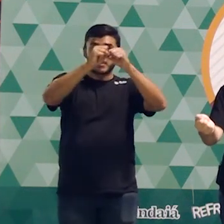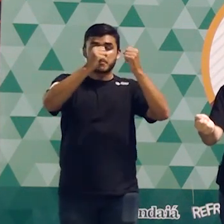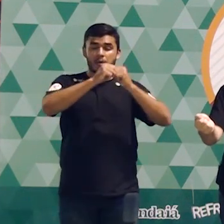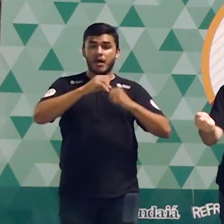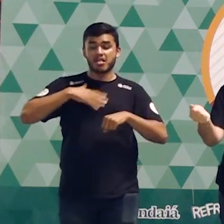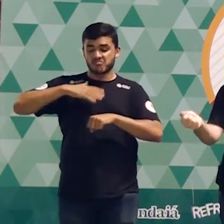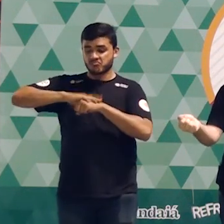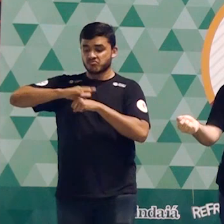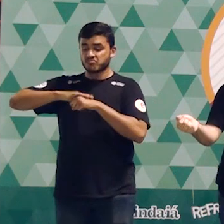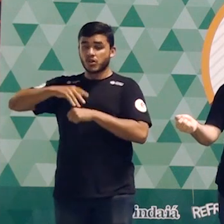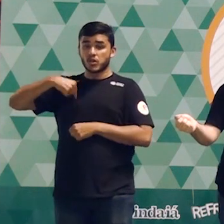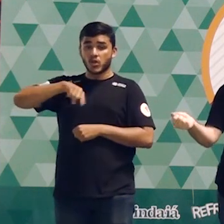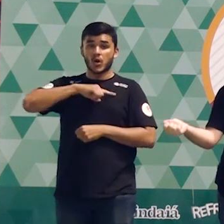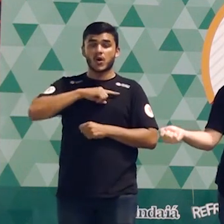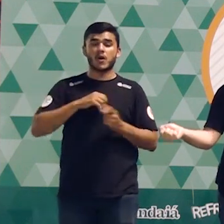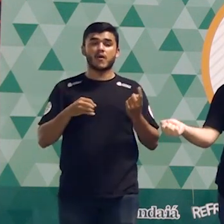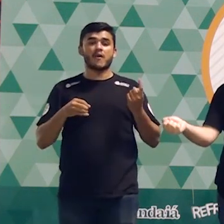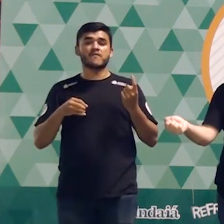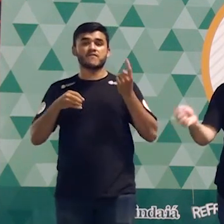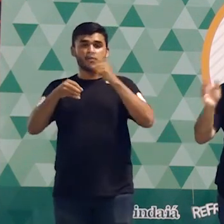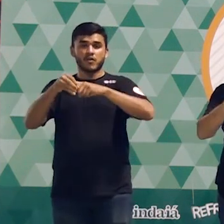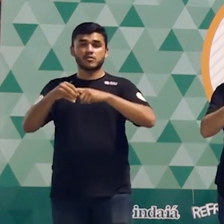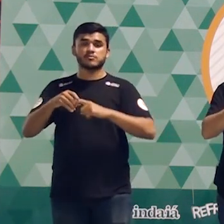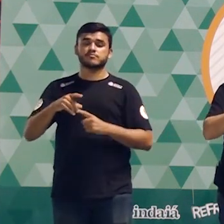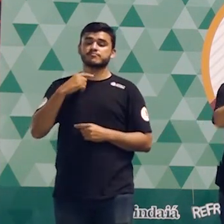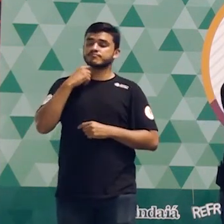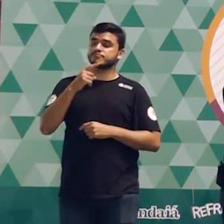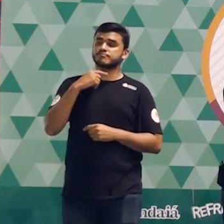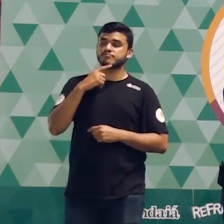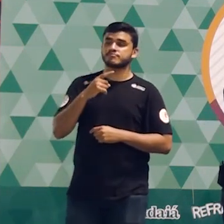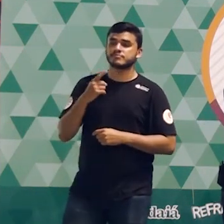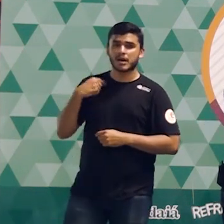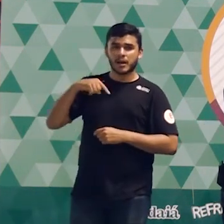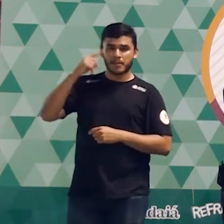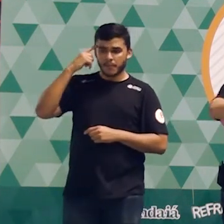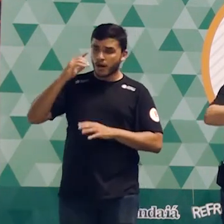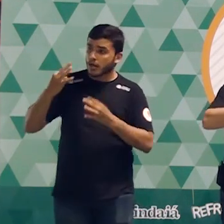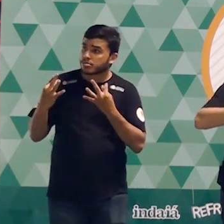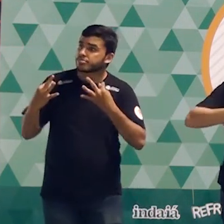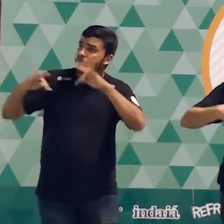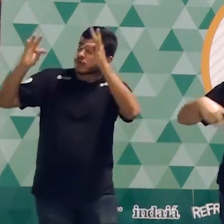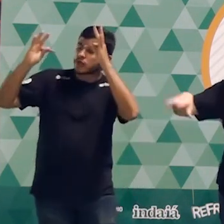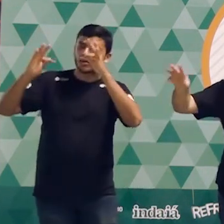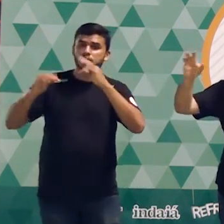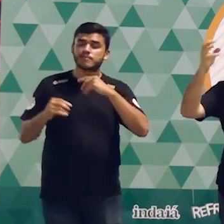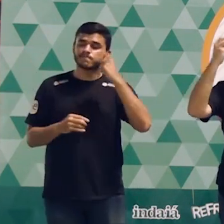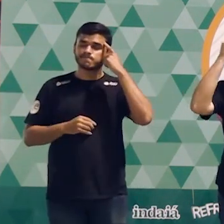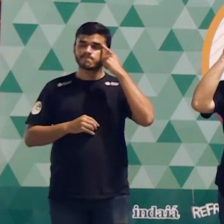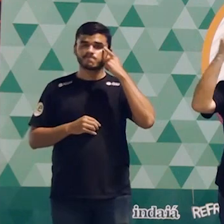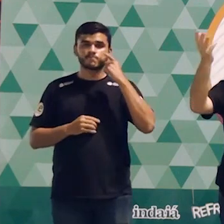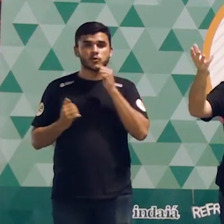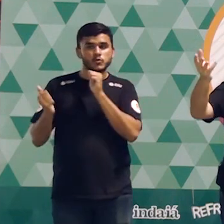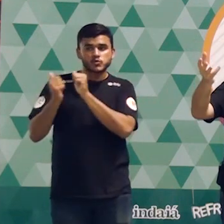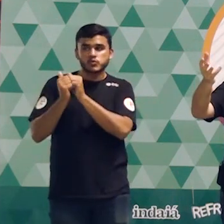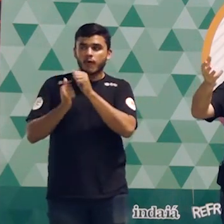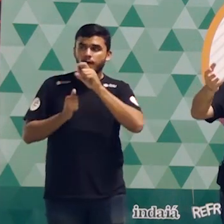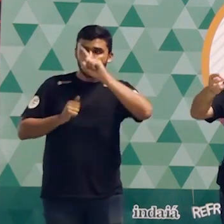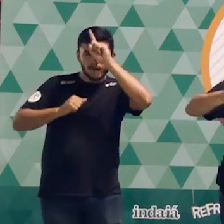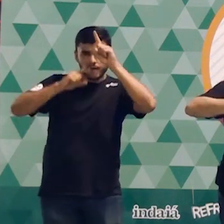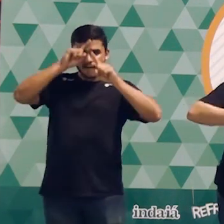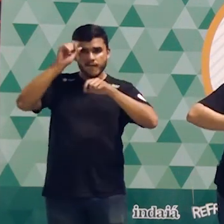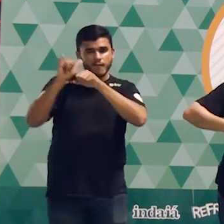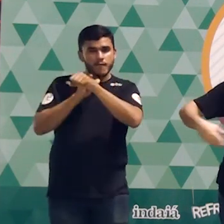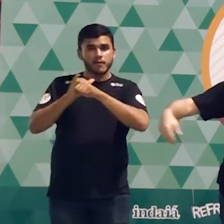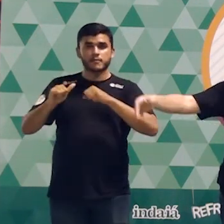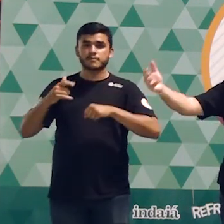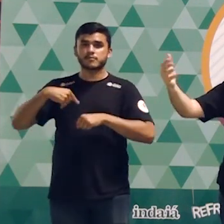de volta. Tiveram? Não adianta ir contra a evolução tecnológica. Você tem que aproveitar ideias novas,